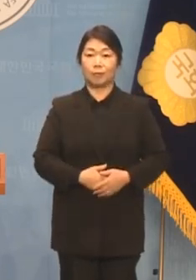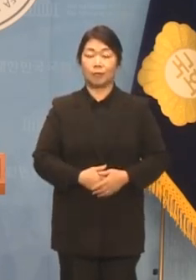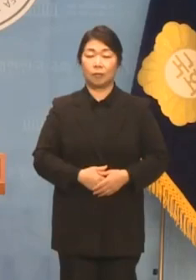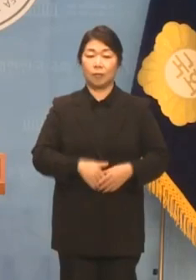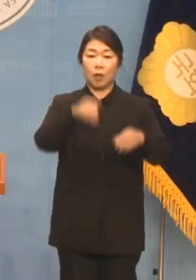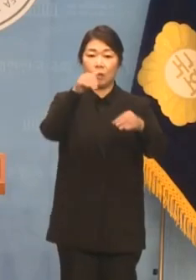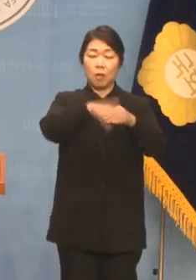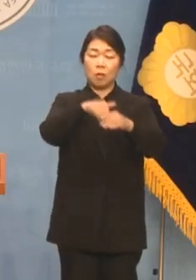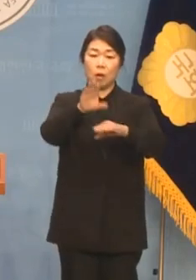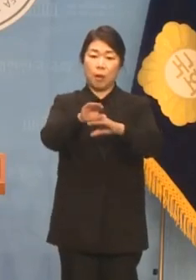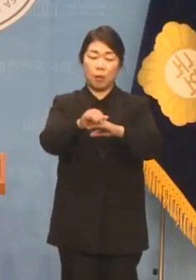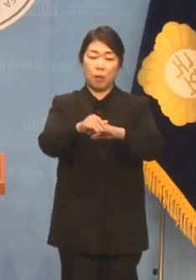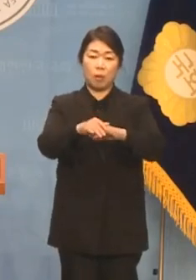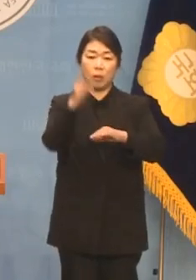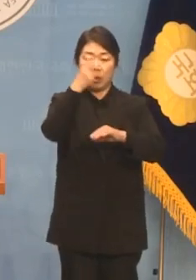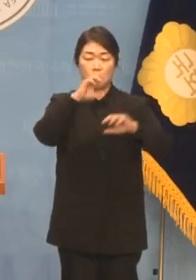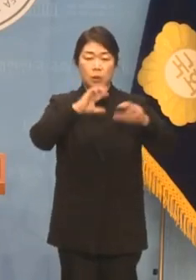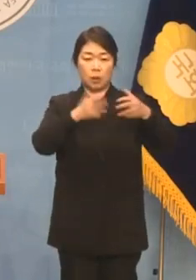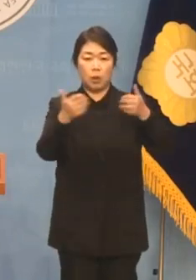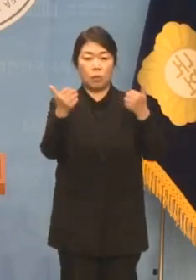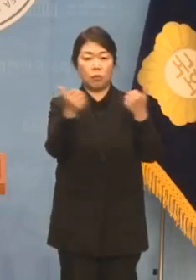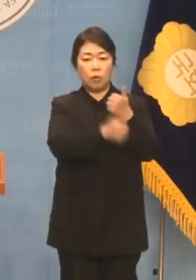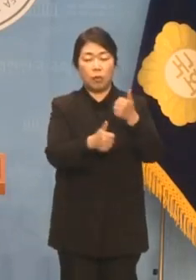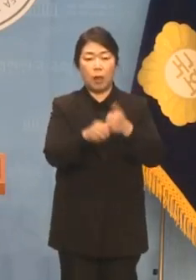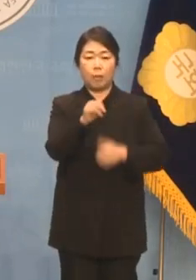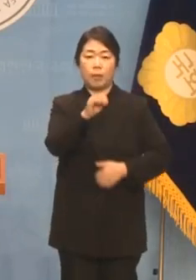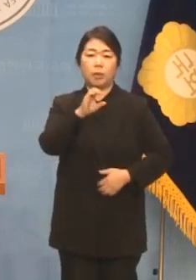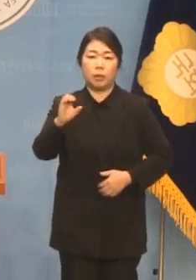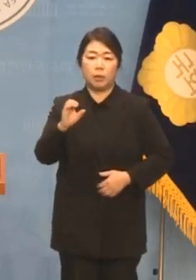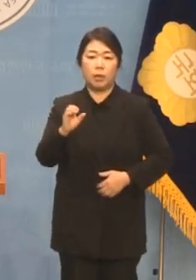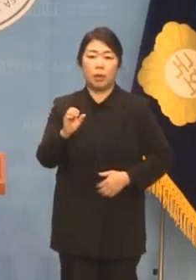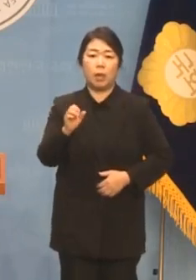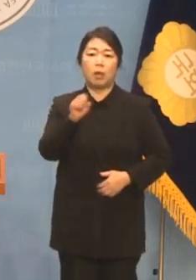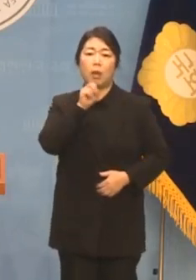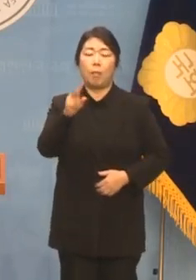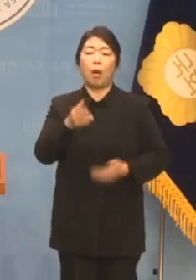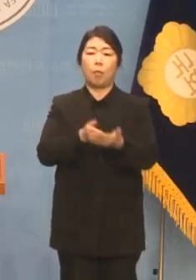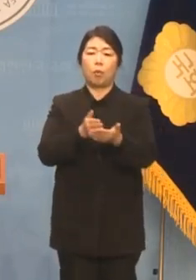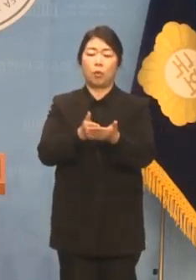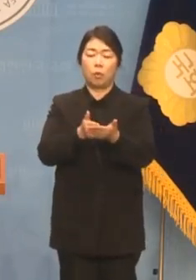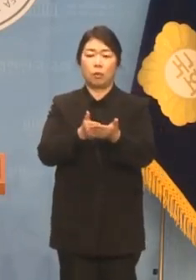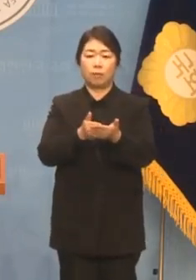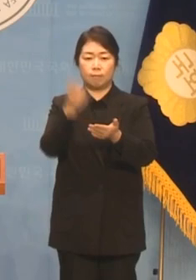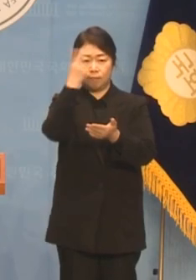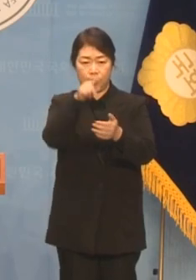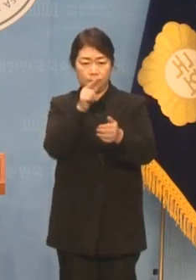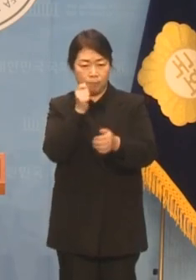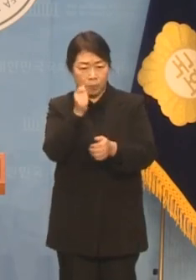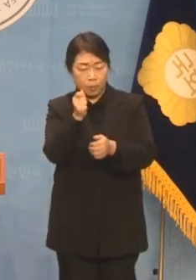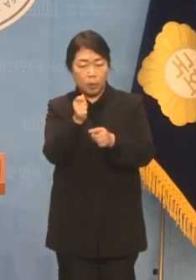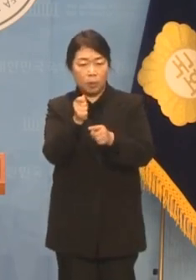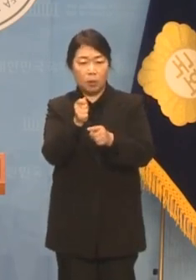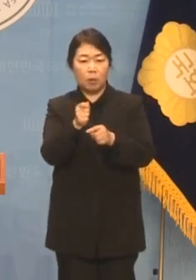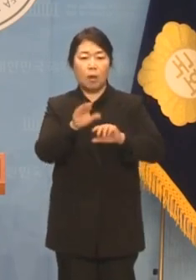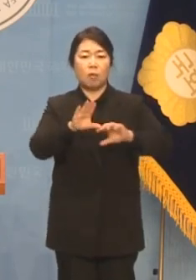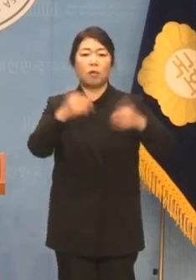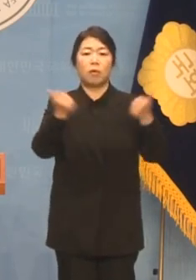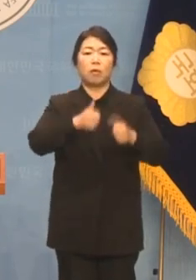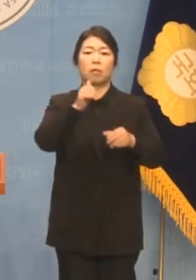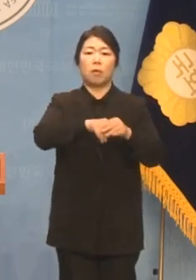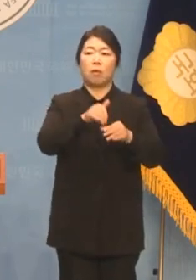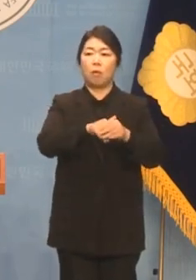선거방송 심의위원회 MBC 대보도 심의 총선 언론 길들이기